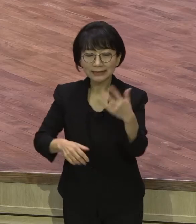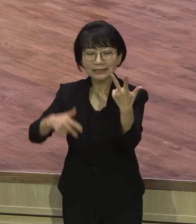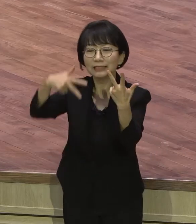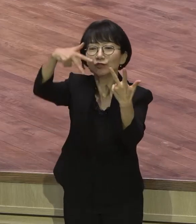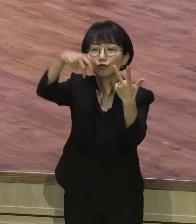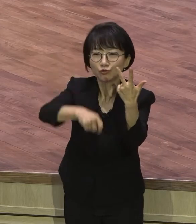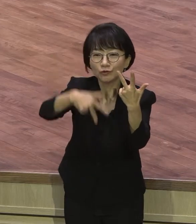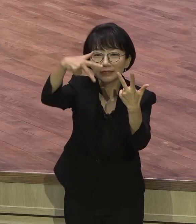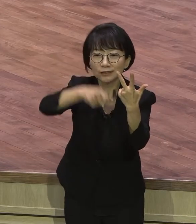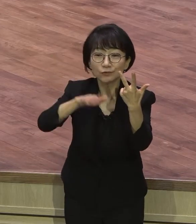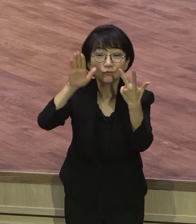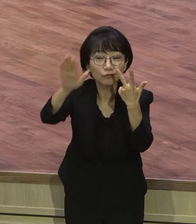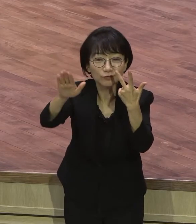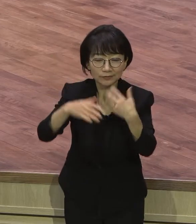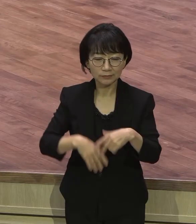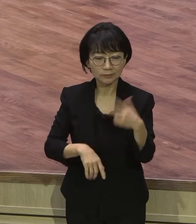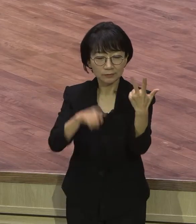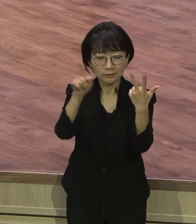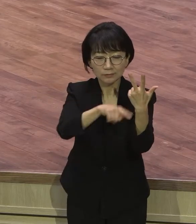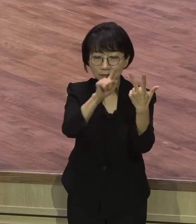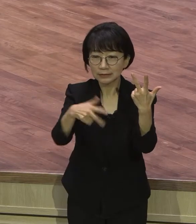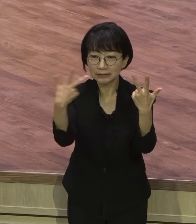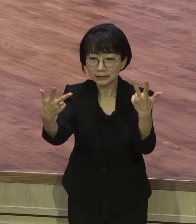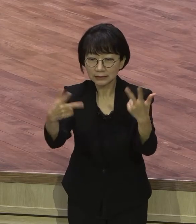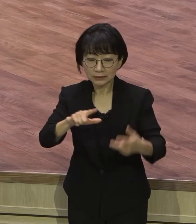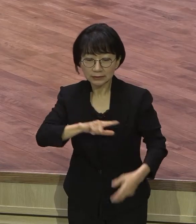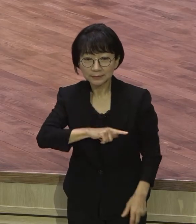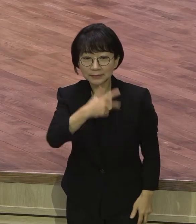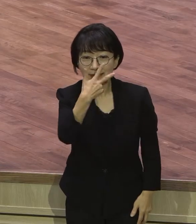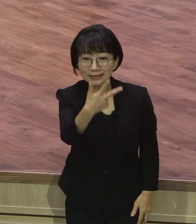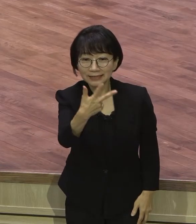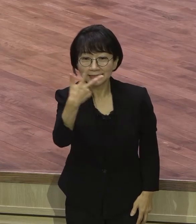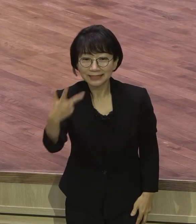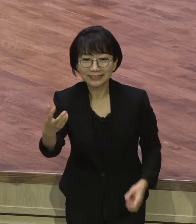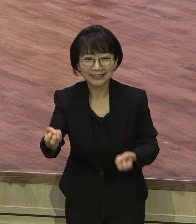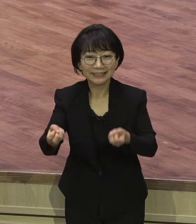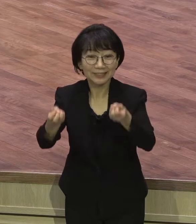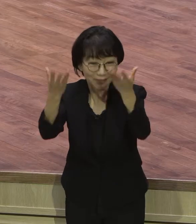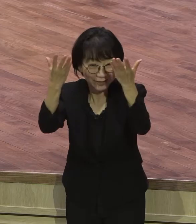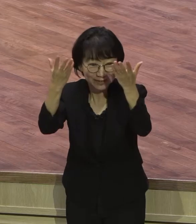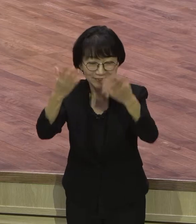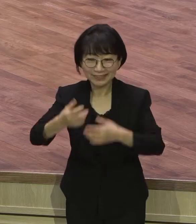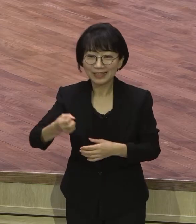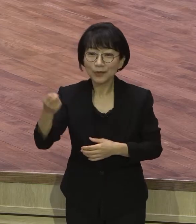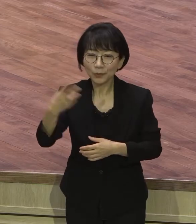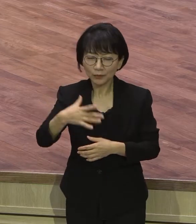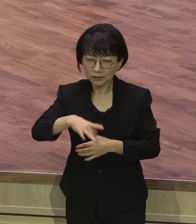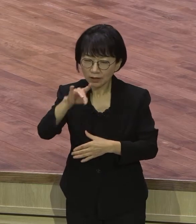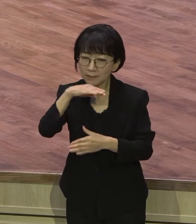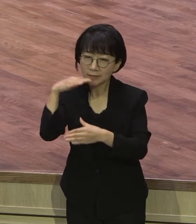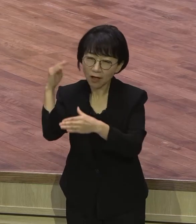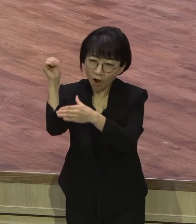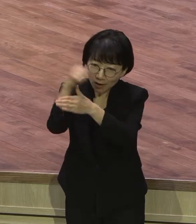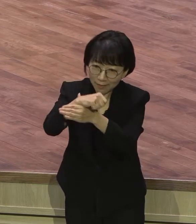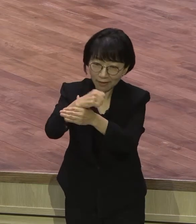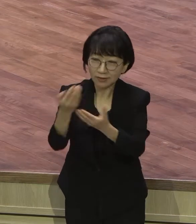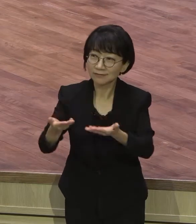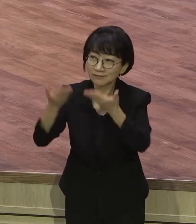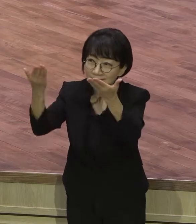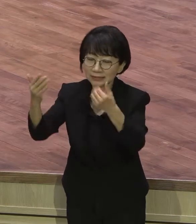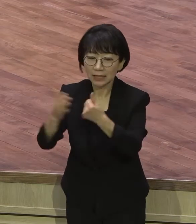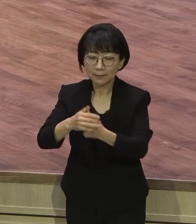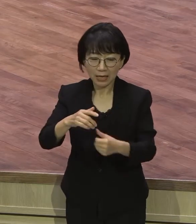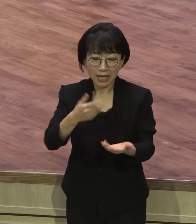그래서 칠칠절, 성경에 보면 칠칠절 그렇게 부르기도 하고, 첫 열매를 드렸다